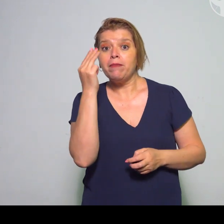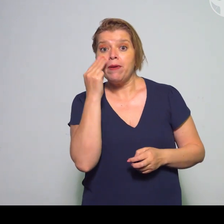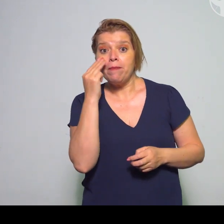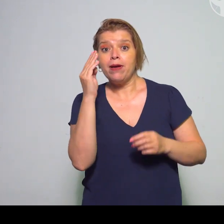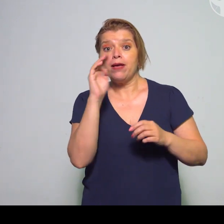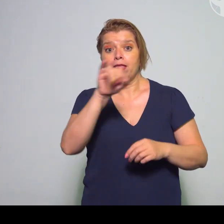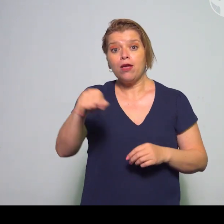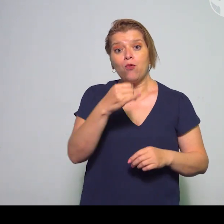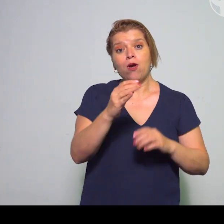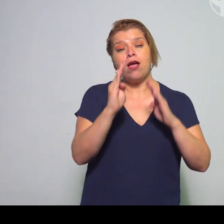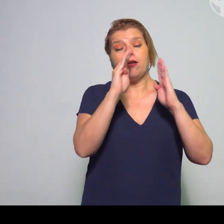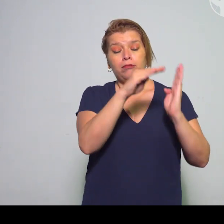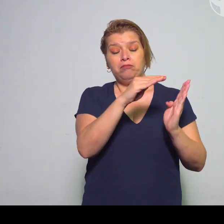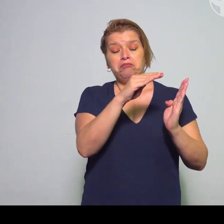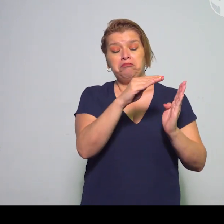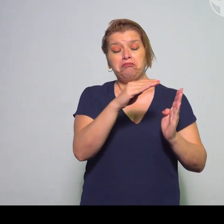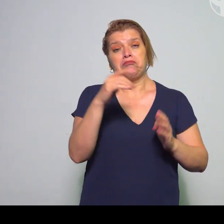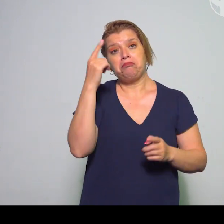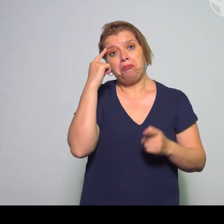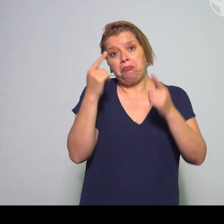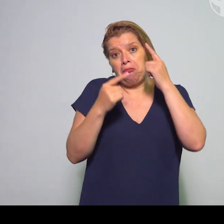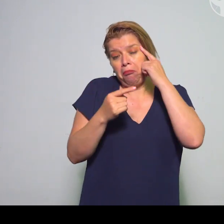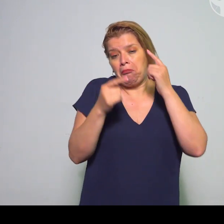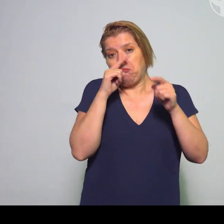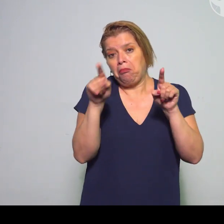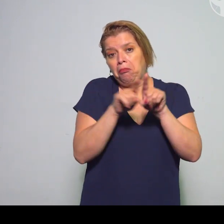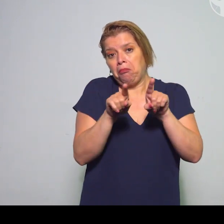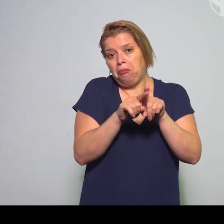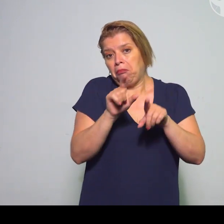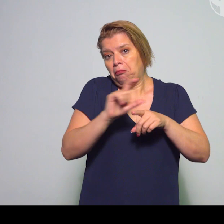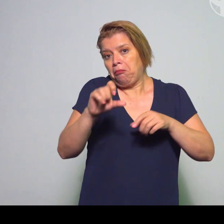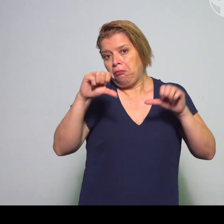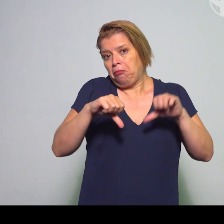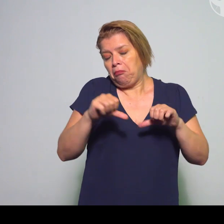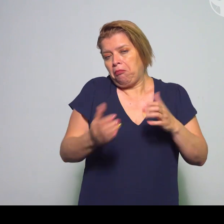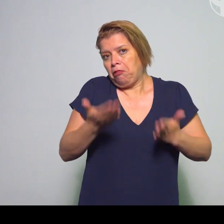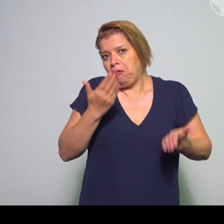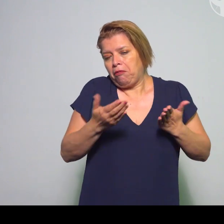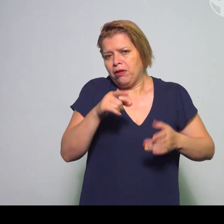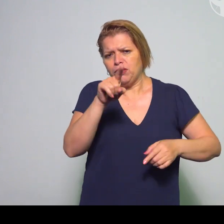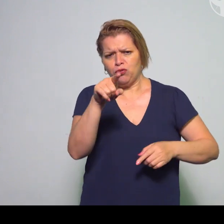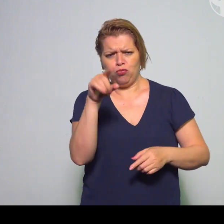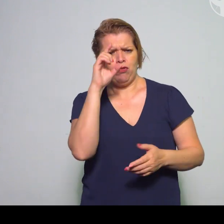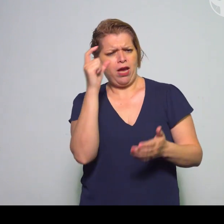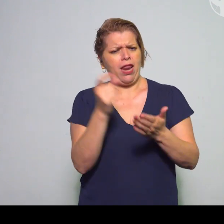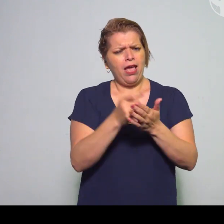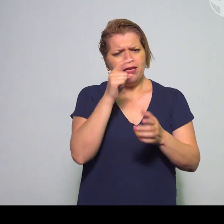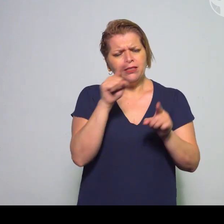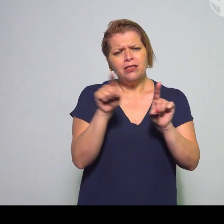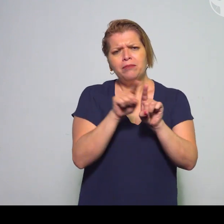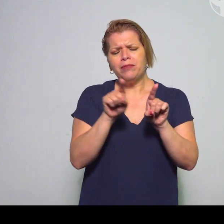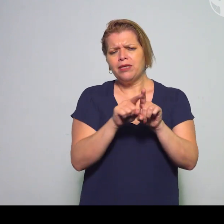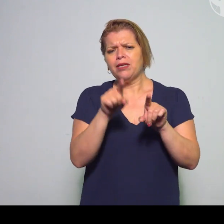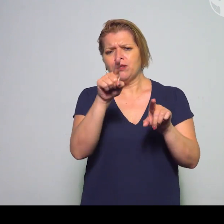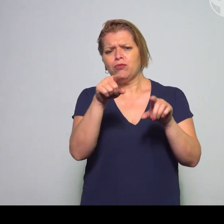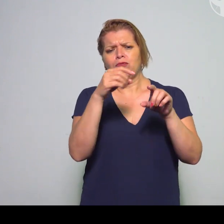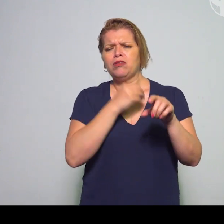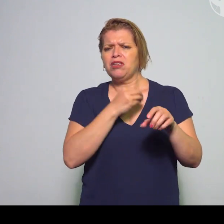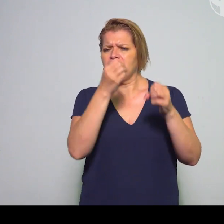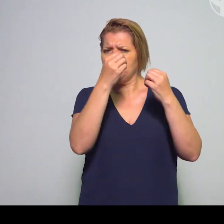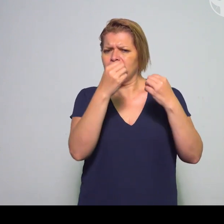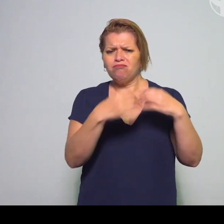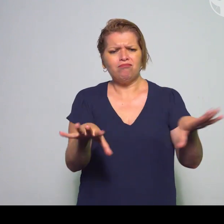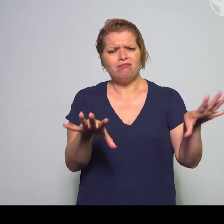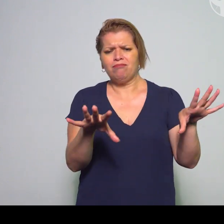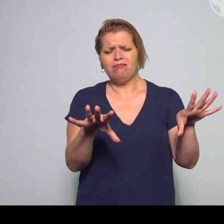haber terminado con su familia. Posiblemente tú crees tener todos los argumentos y todas las razones para poder terminar con